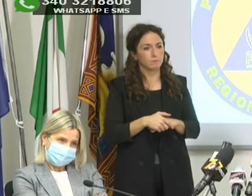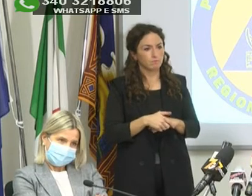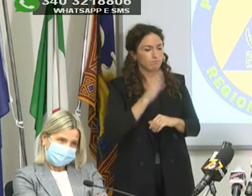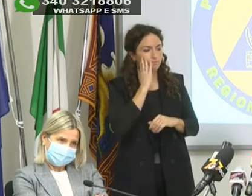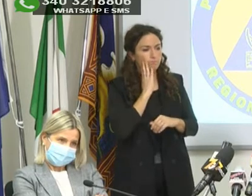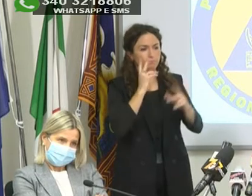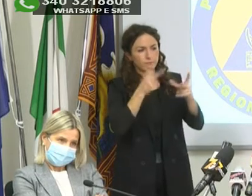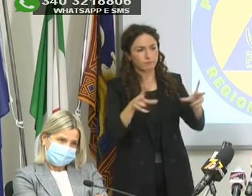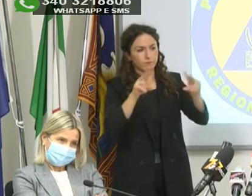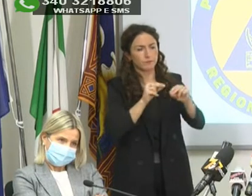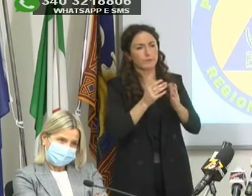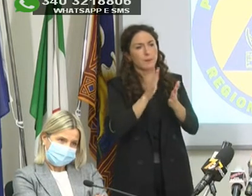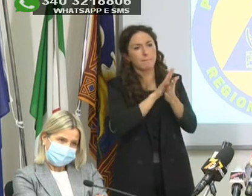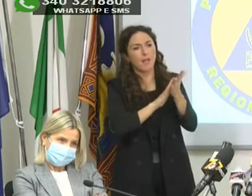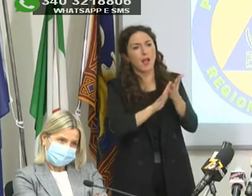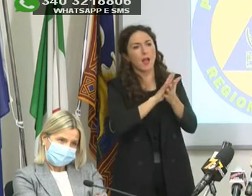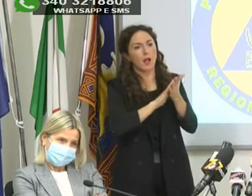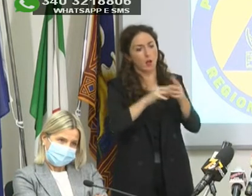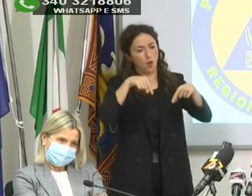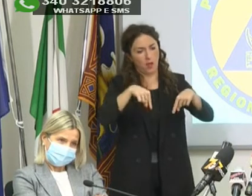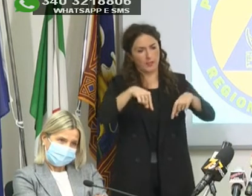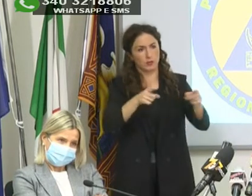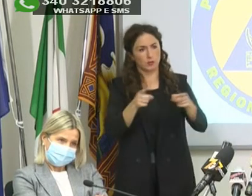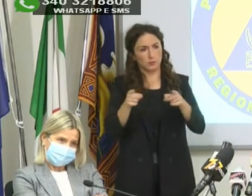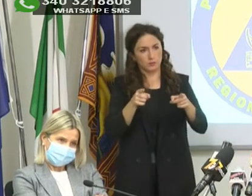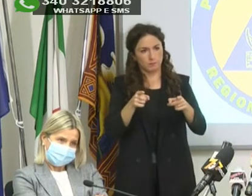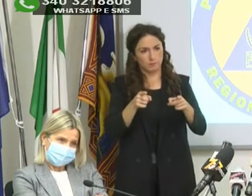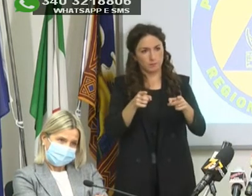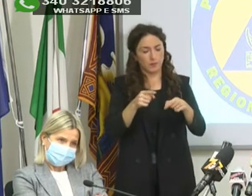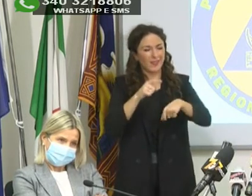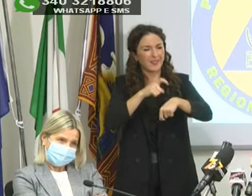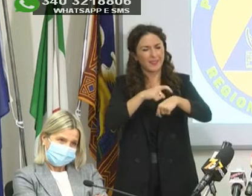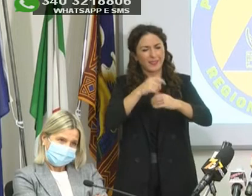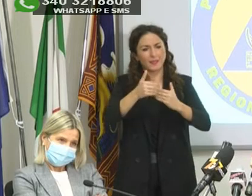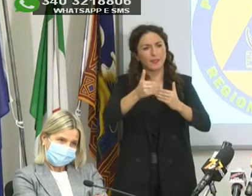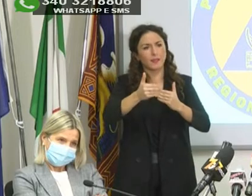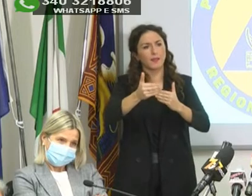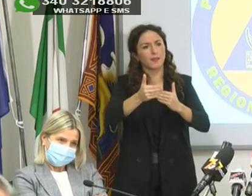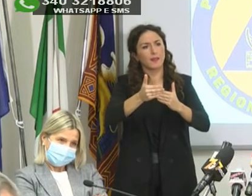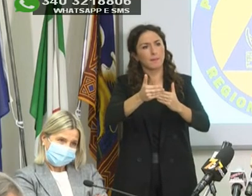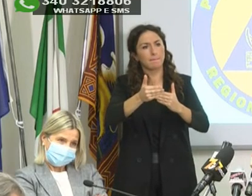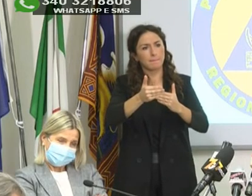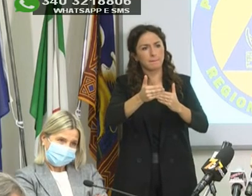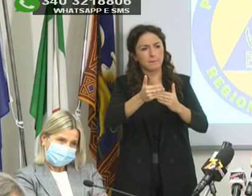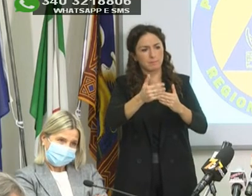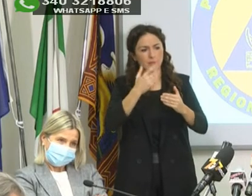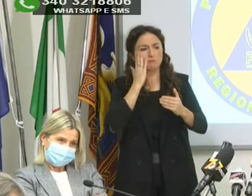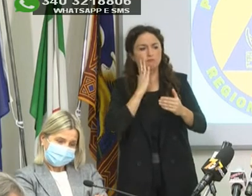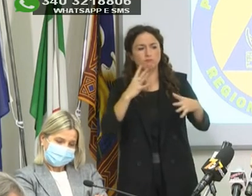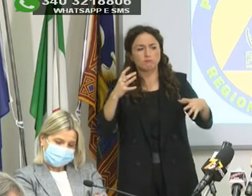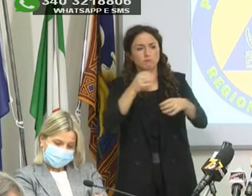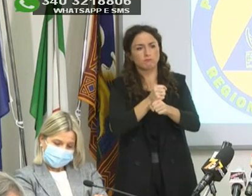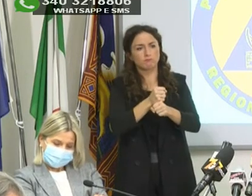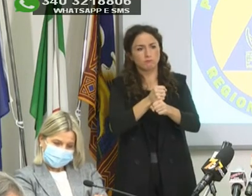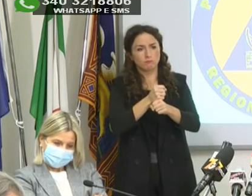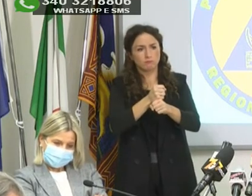ripetere quello che il piano che è previsto adesso. A questo punto che tempi vengono dati, perciò se può riassumerci